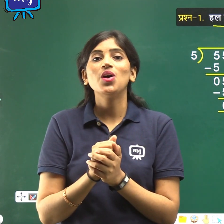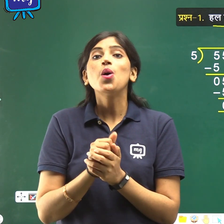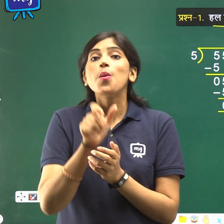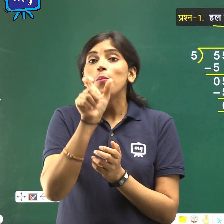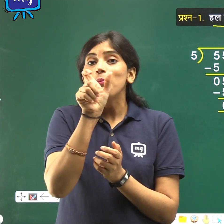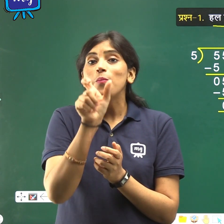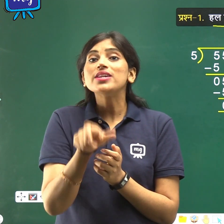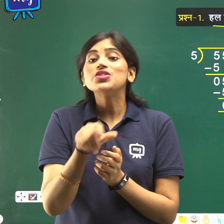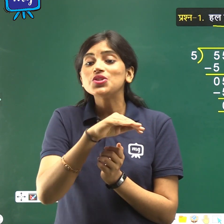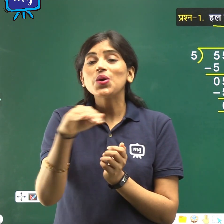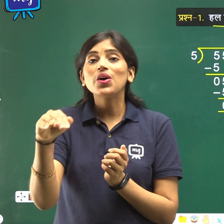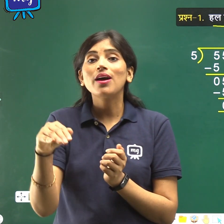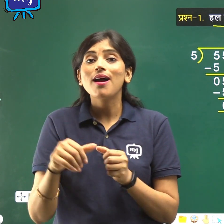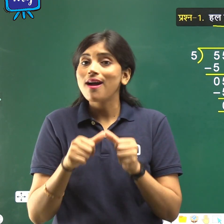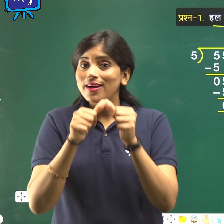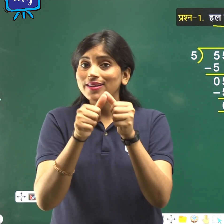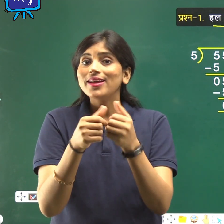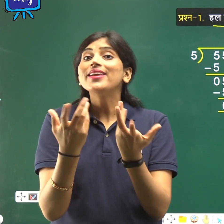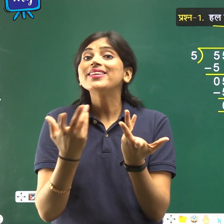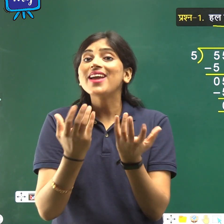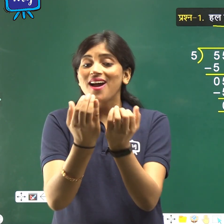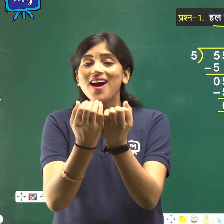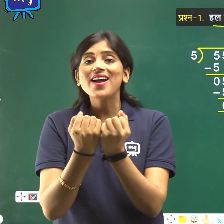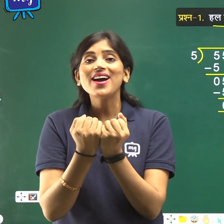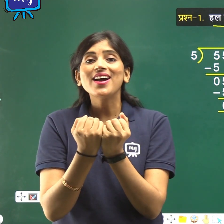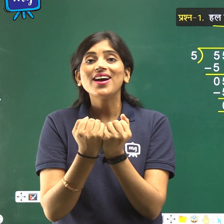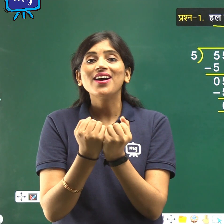बच्चों उत्तर कितना आया?